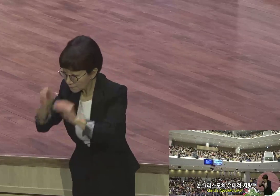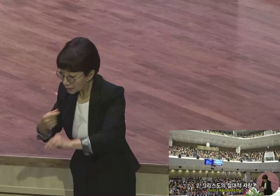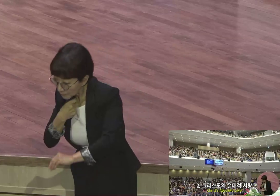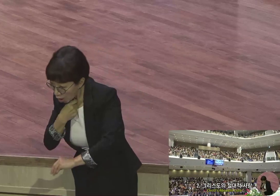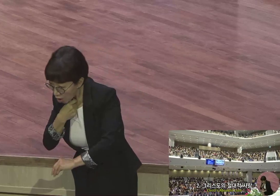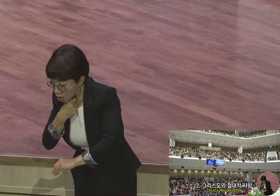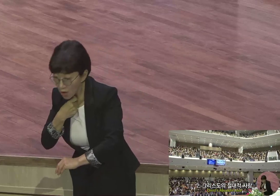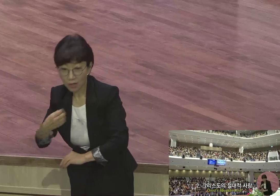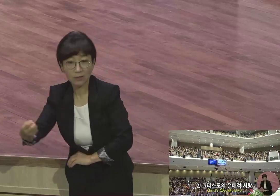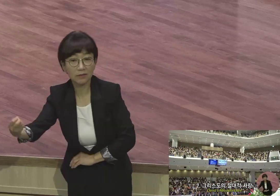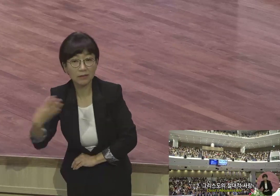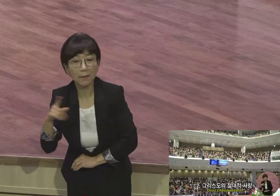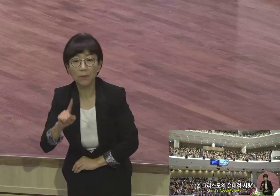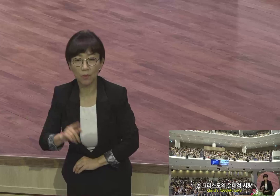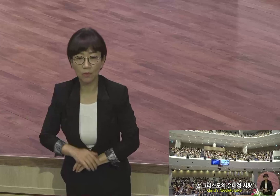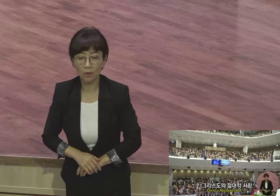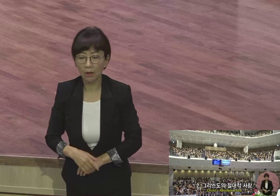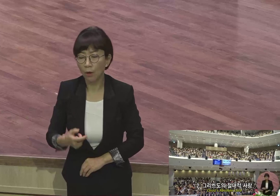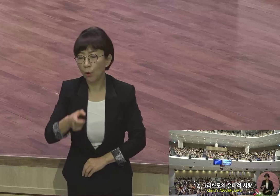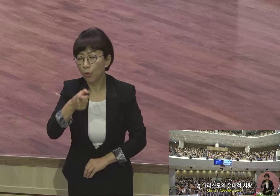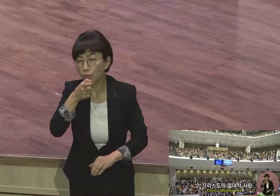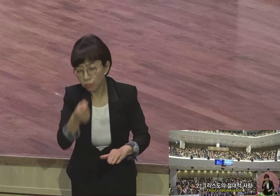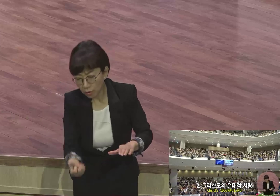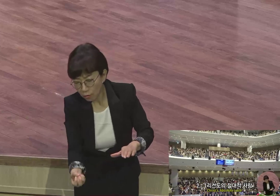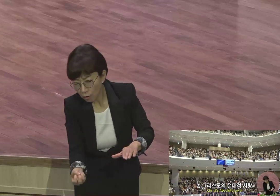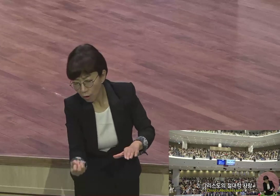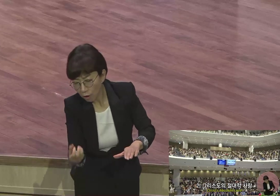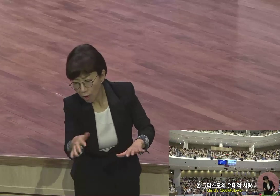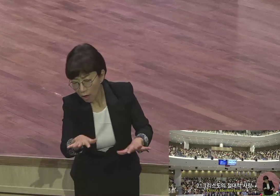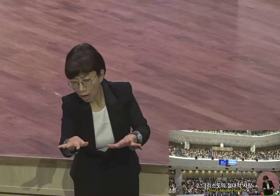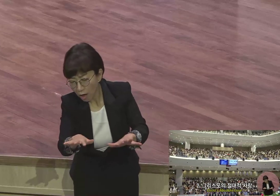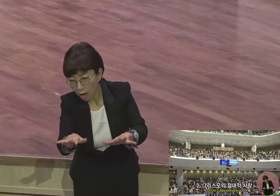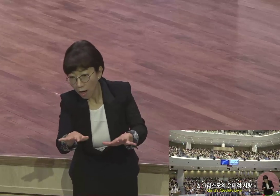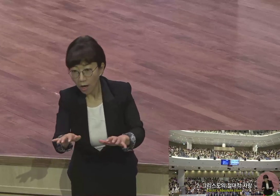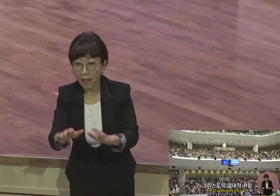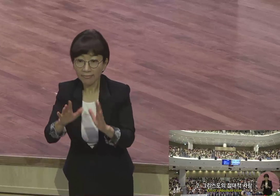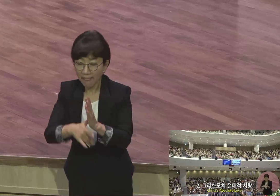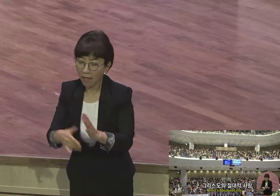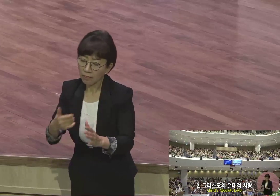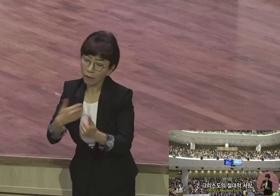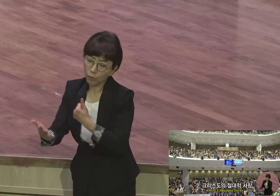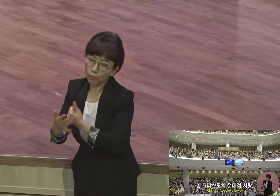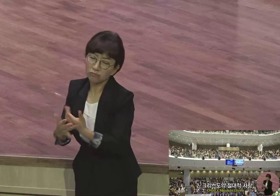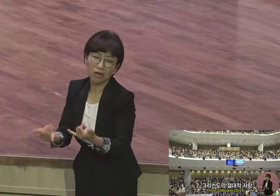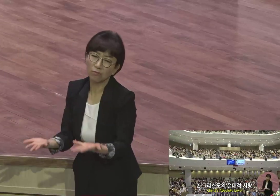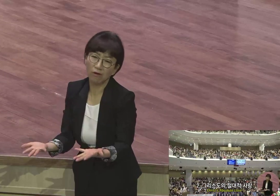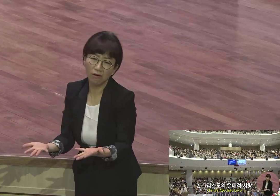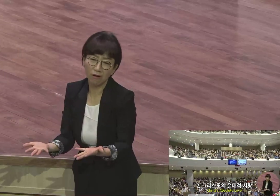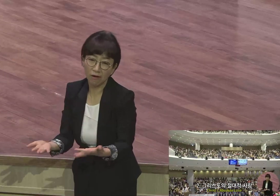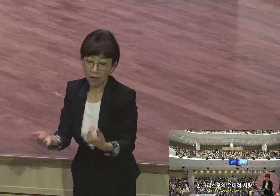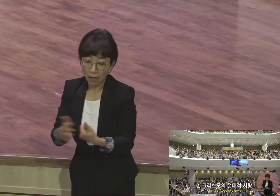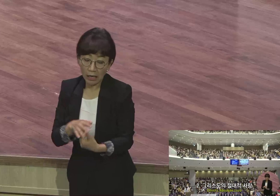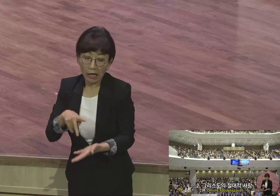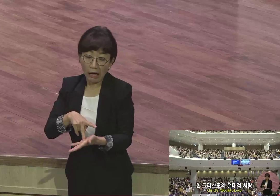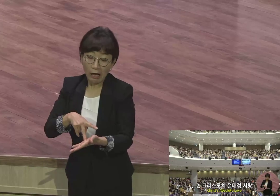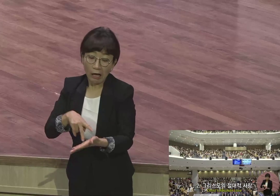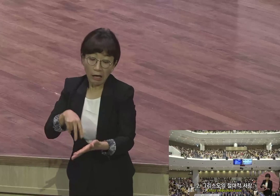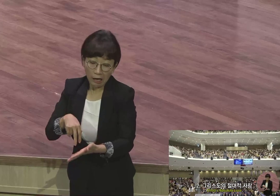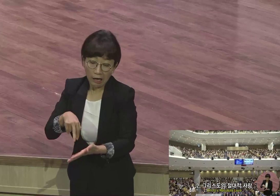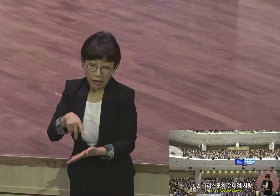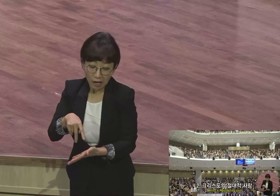대답하되 주여 물이 움직일 때 나를 못에 넣어주는 사람이 없어 내가 가는 동안에 다른 사람이 먼저